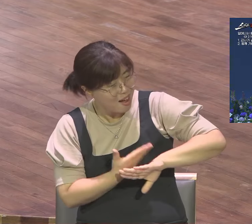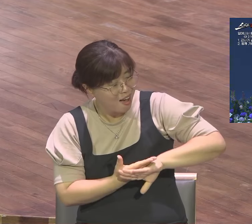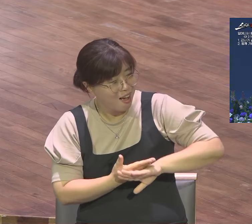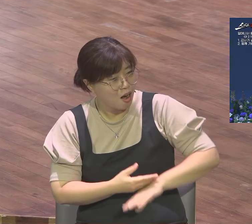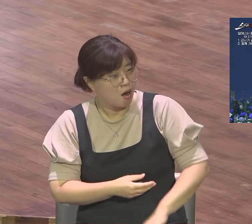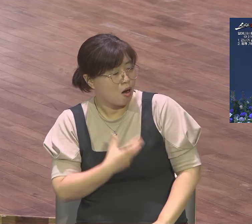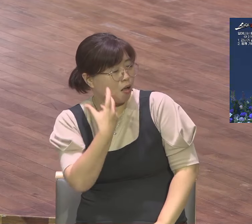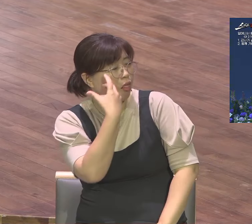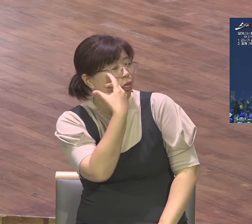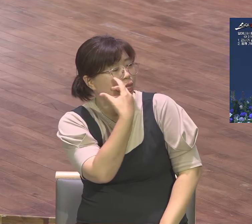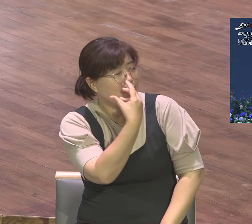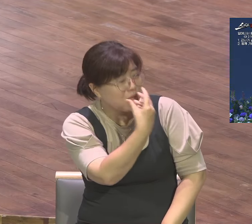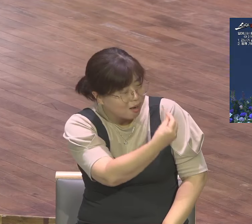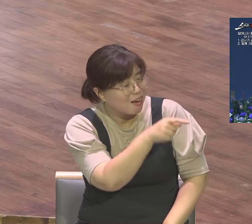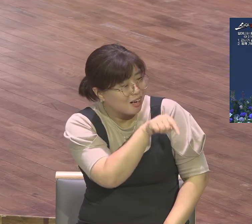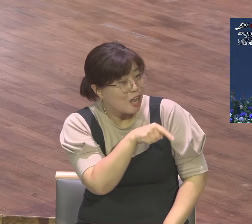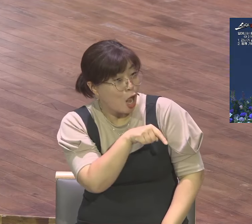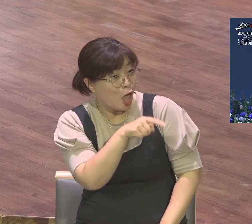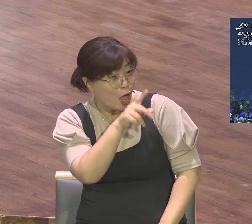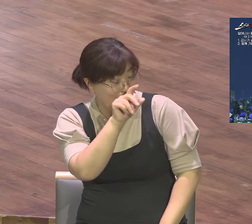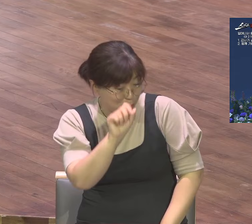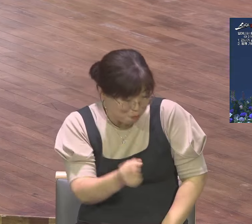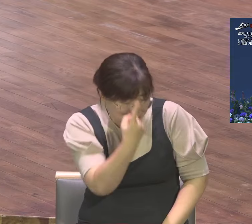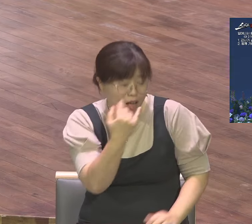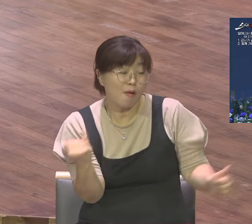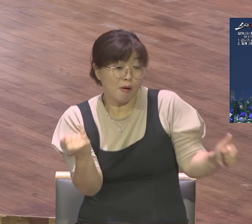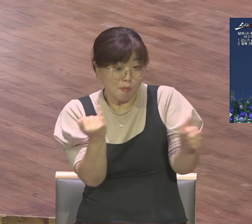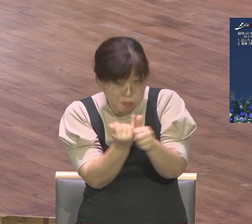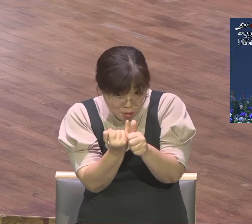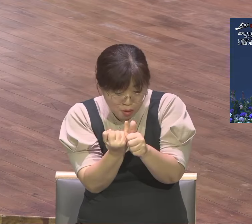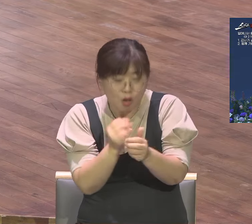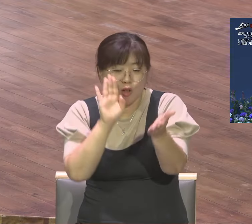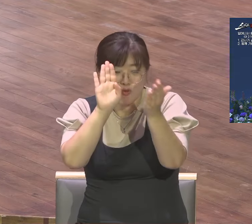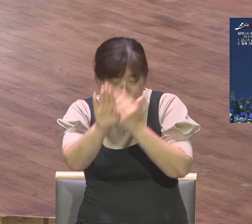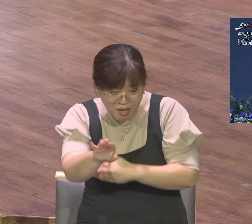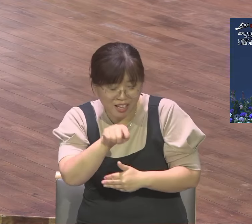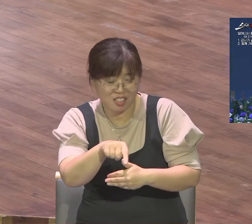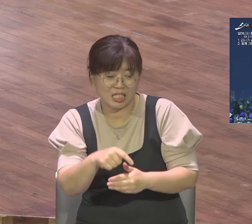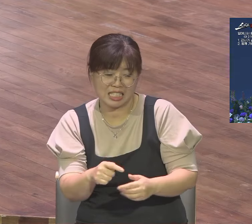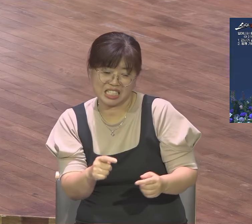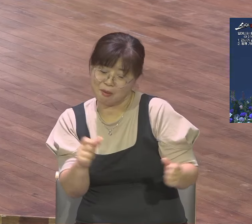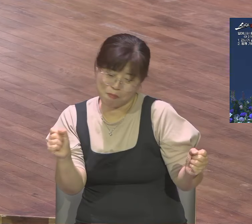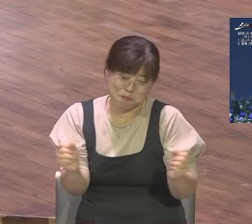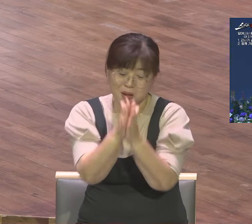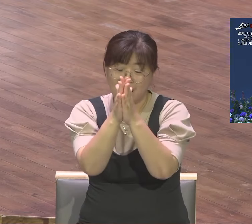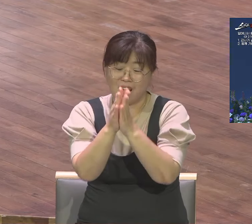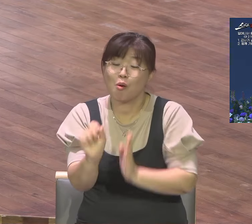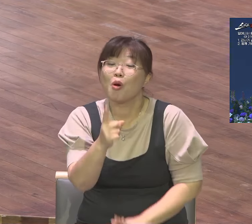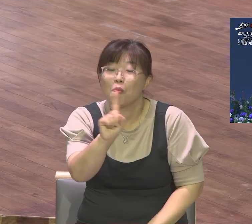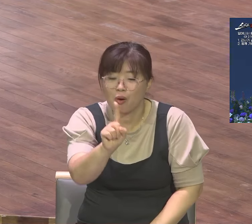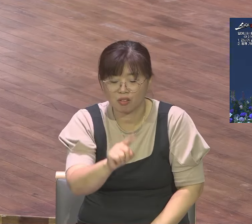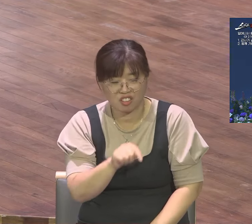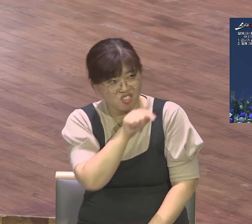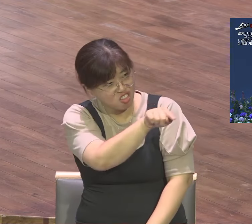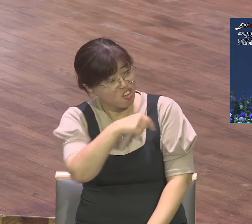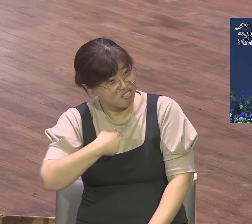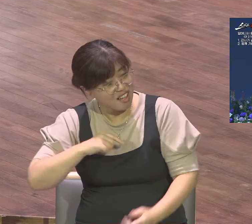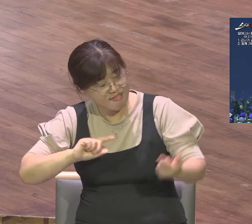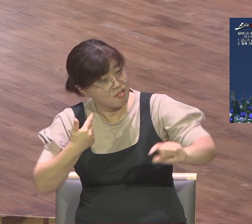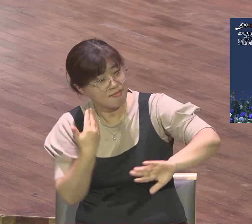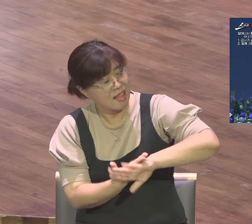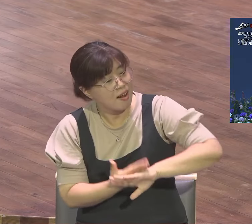우리 어머니는 눈만 뜨고 주물 때까지 실탄에 풀리듯이 말이라고 그래요. 흔악 잔소리를 많이 해가지고